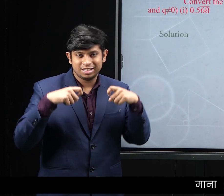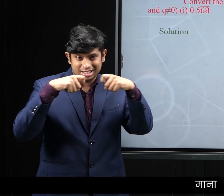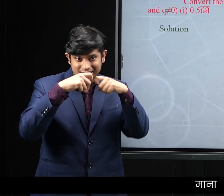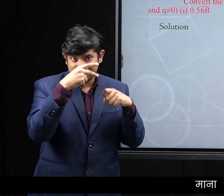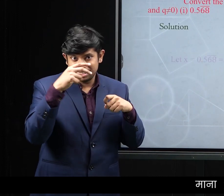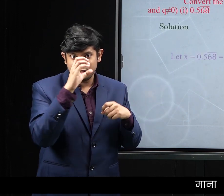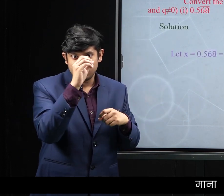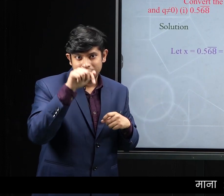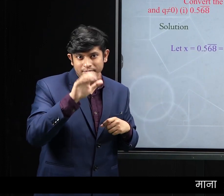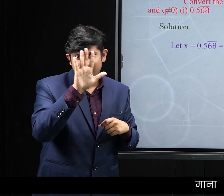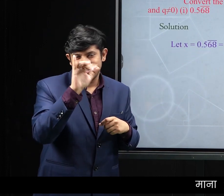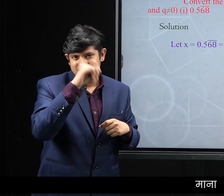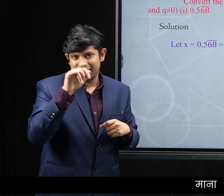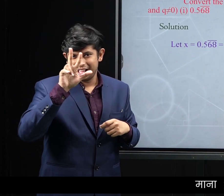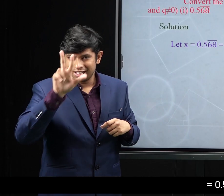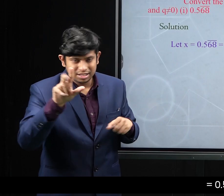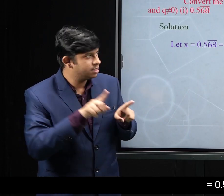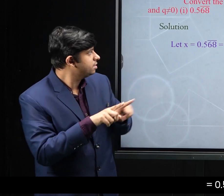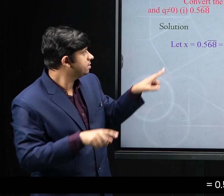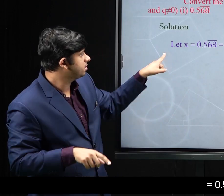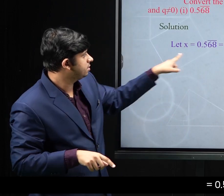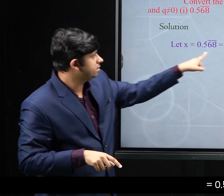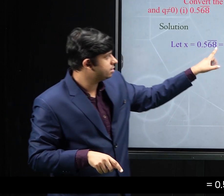माना x इज इक्वल्स टू 0.5 इज इक्वल्स टू